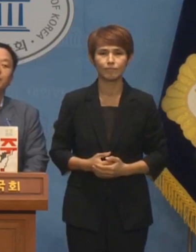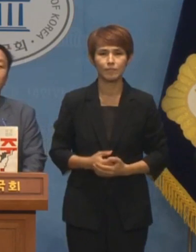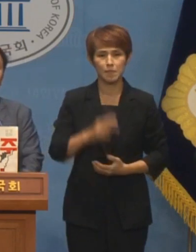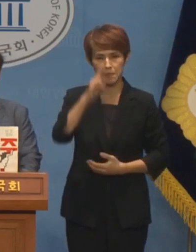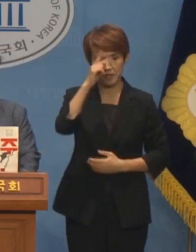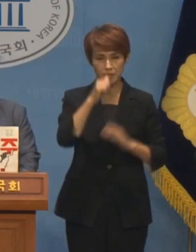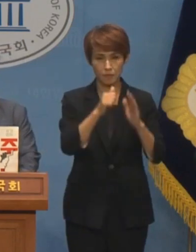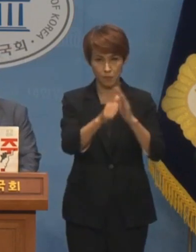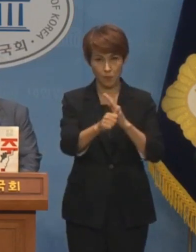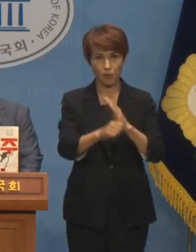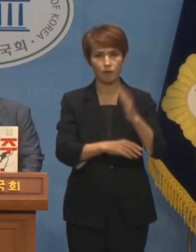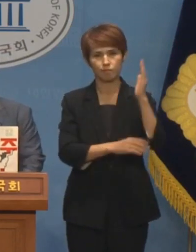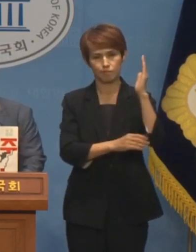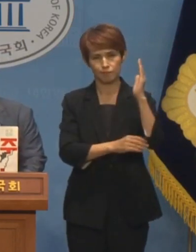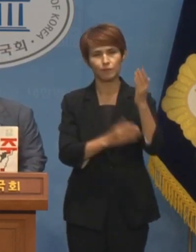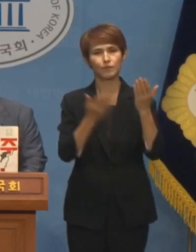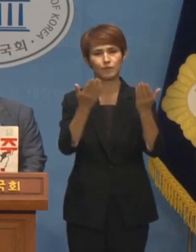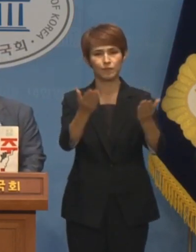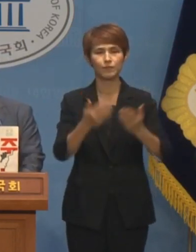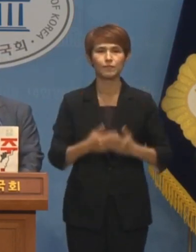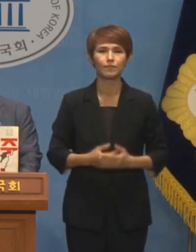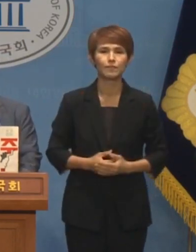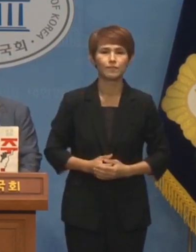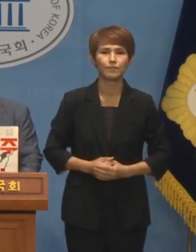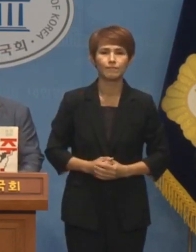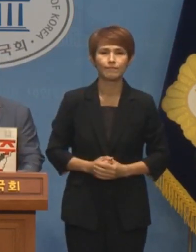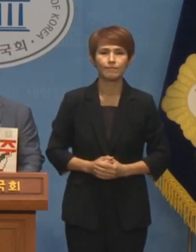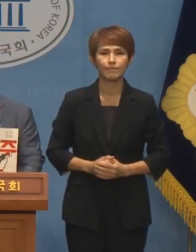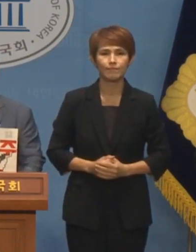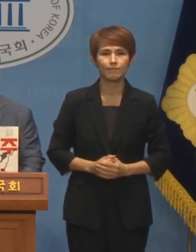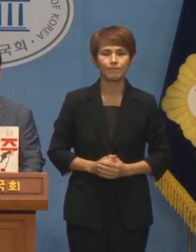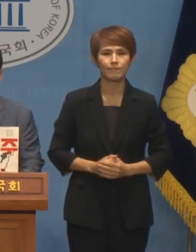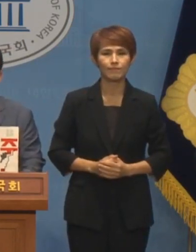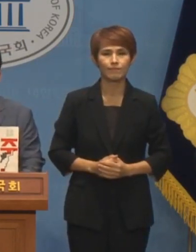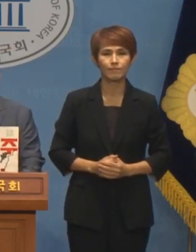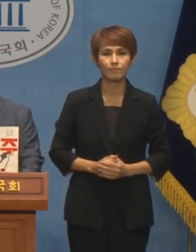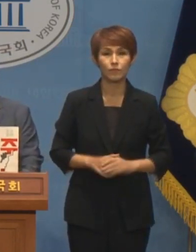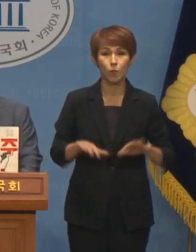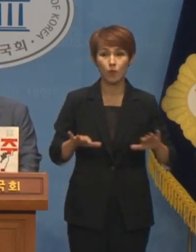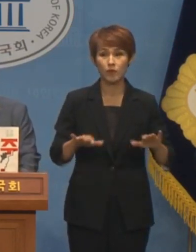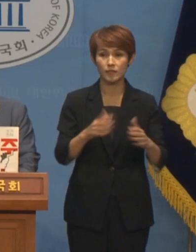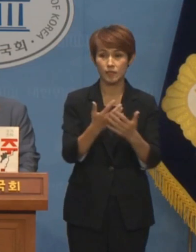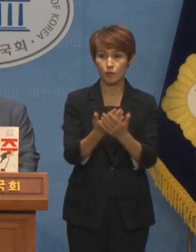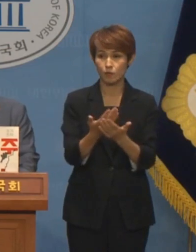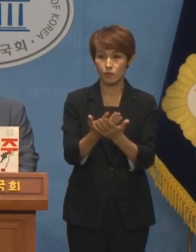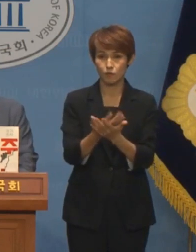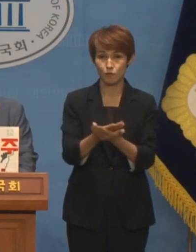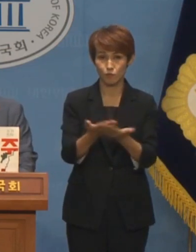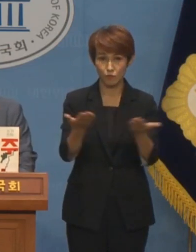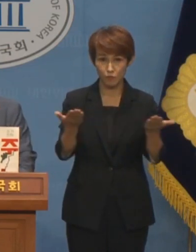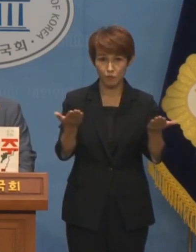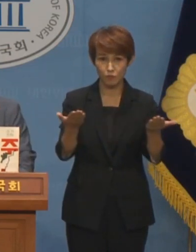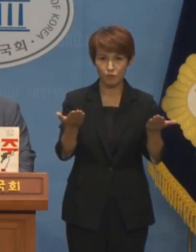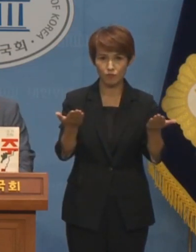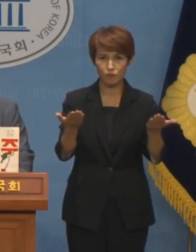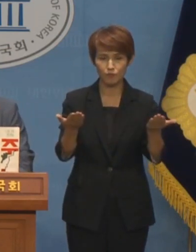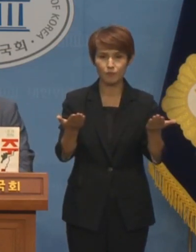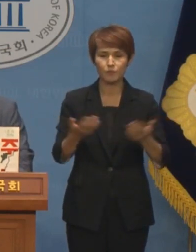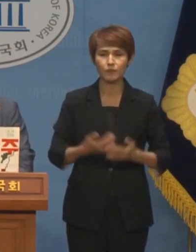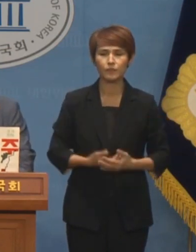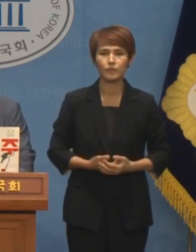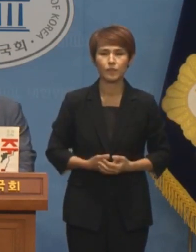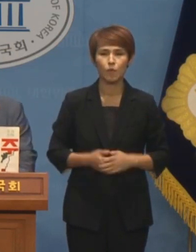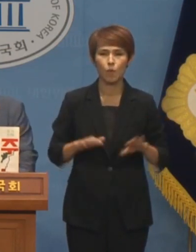박창진 대표님, 박진모 부원장님 말씀 이어서 듣도록 하겠습니다. 저희가 오늘 보도자료는 저희들 기자회견